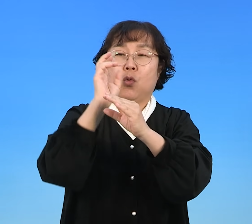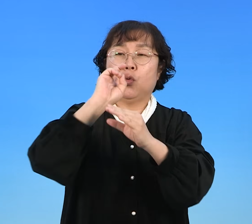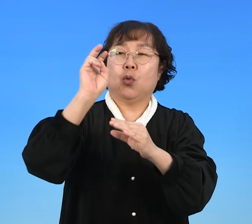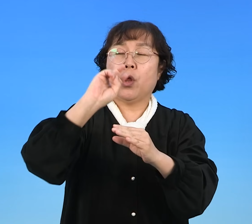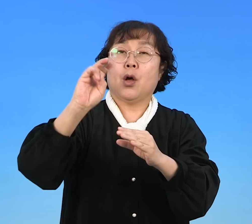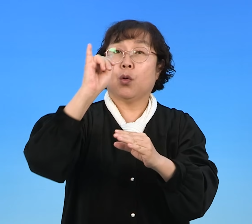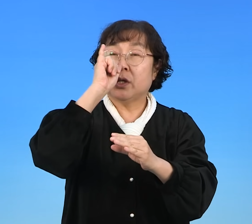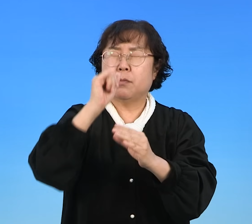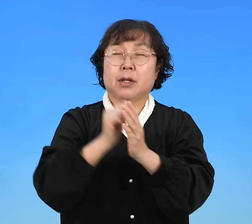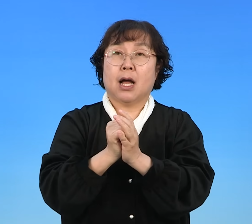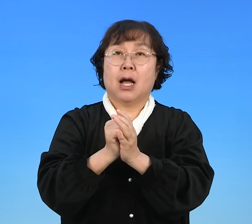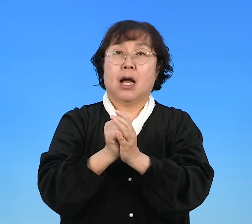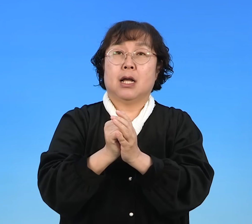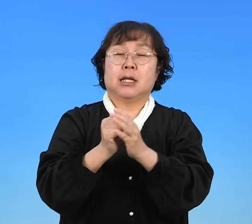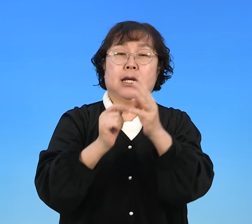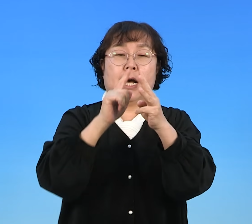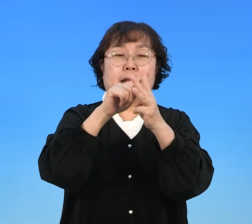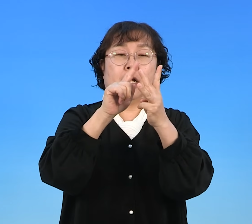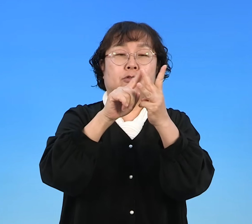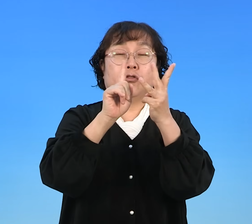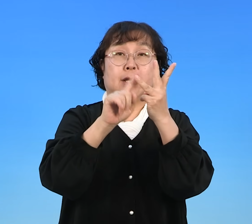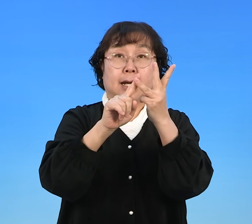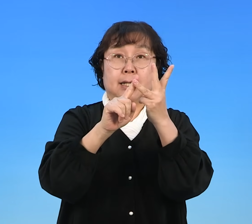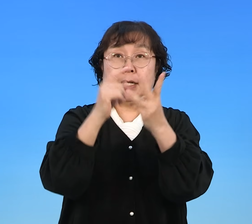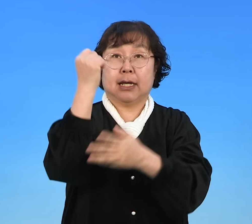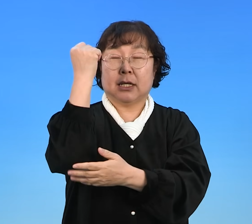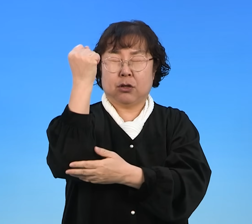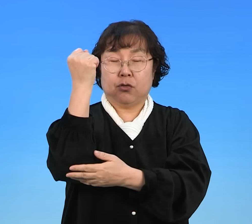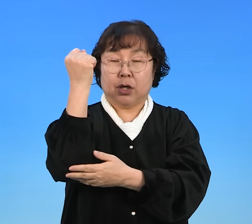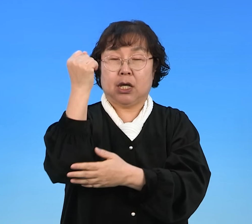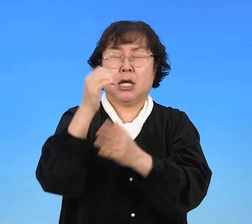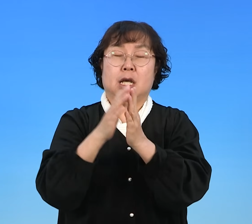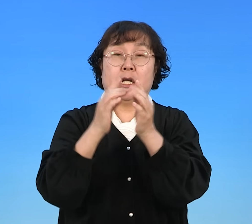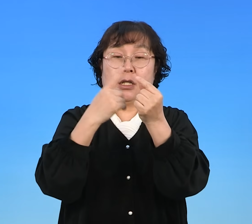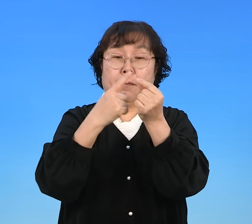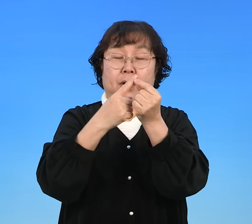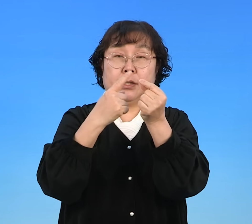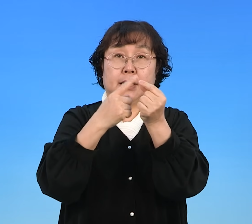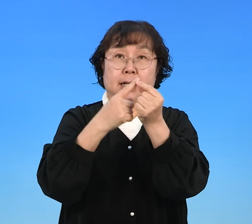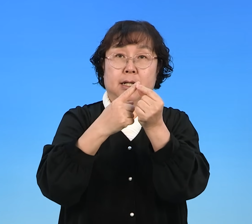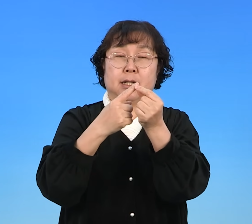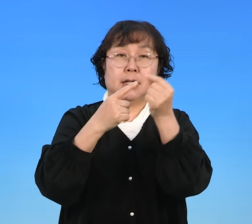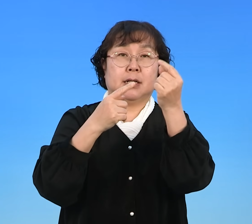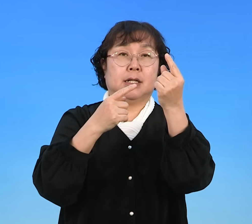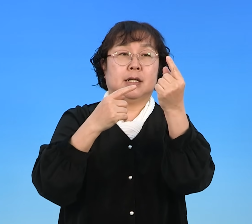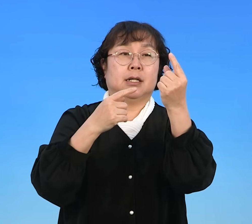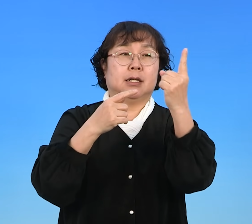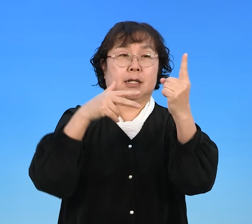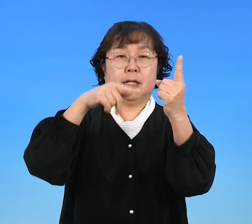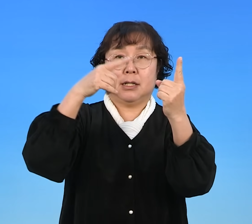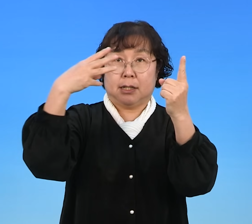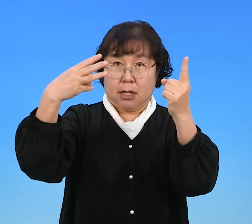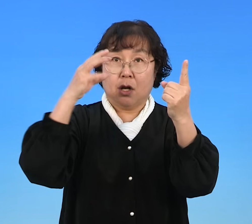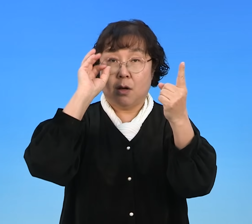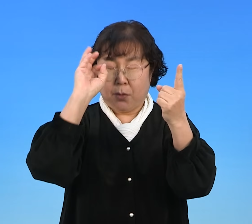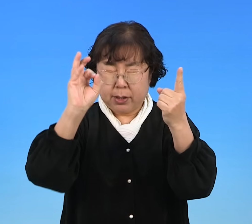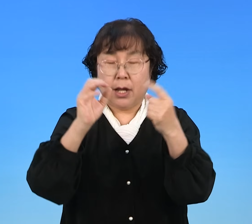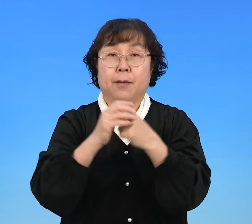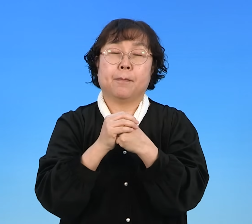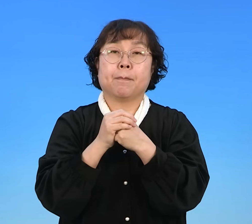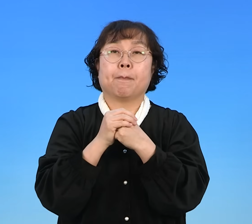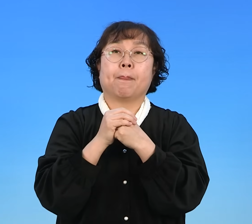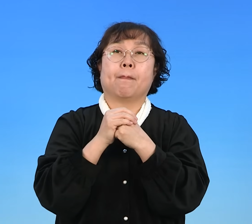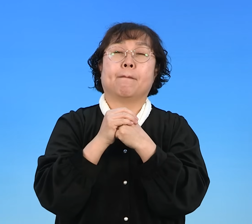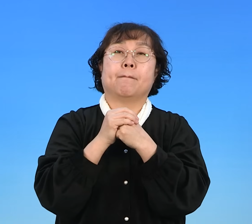기둥이 바로 찬양과 감사라는 기둥입니다. 자, 첫 번째 기둥은 1절인데요 첫 번째